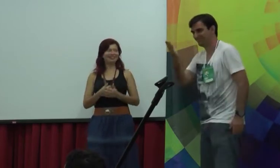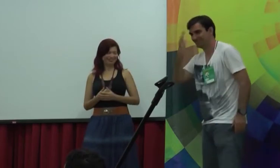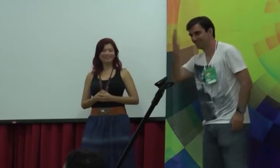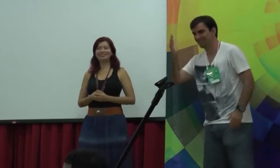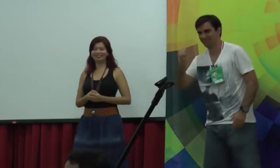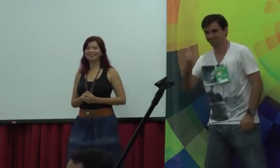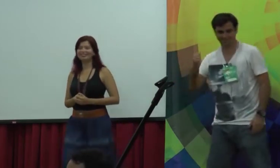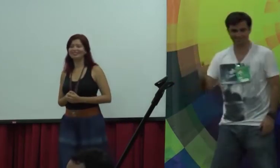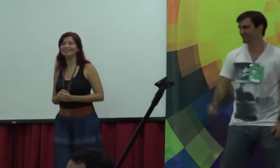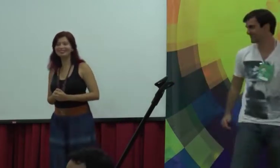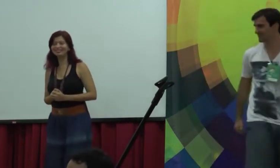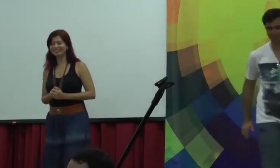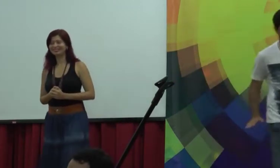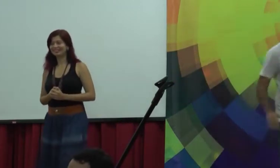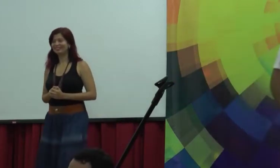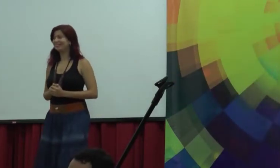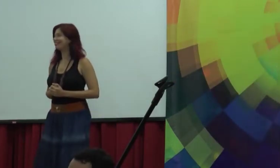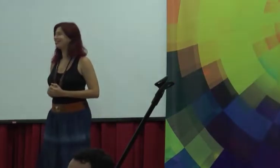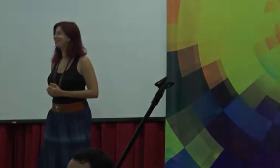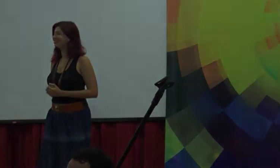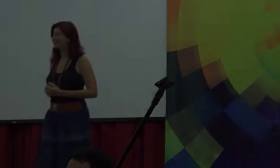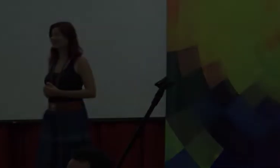com ele. Muito obrigada, obrigado a vocês.